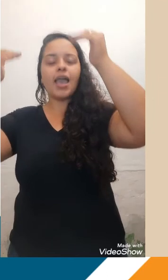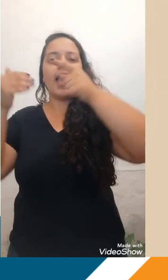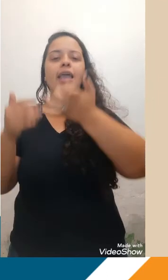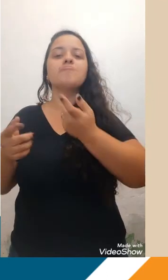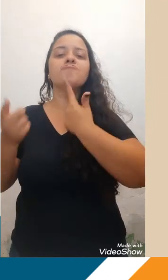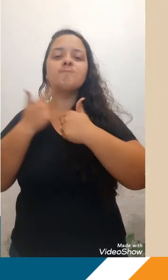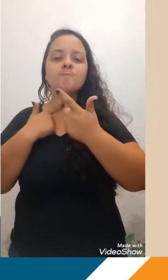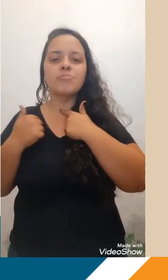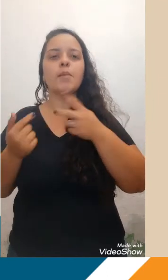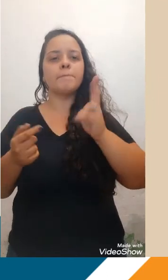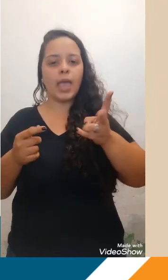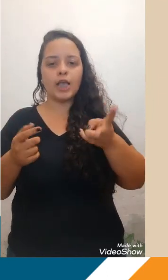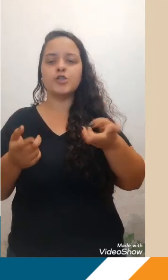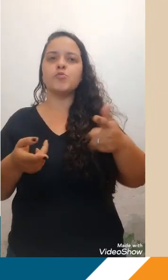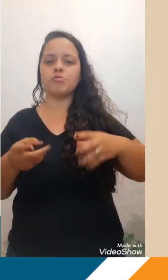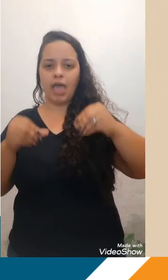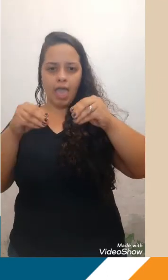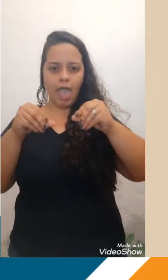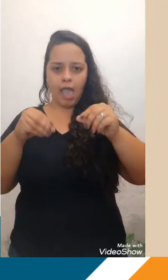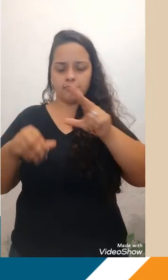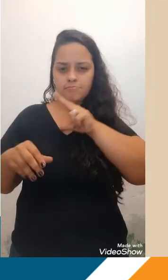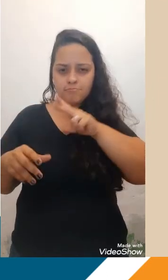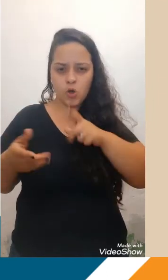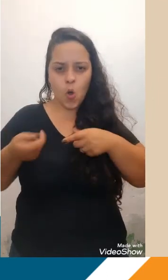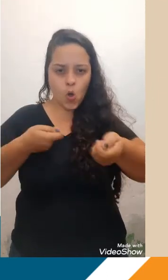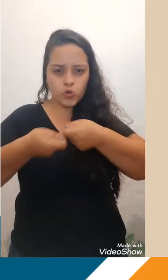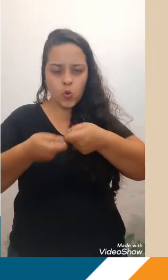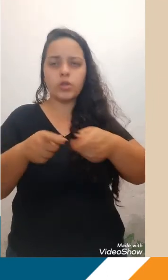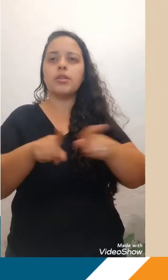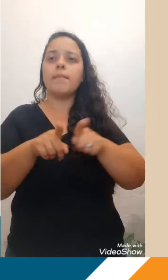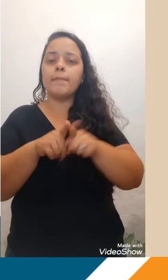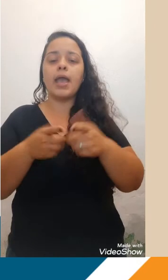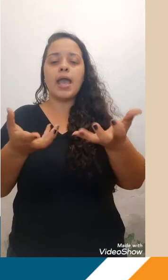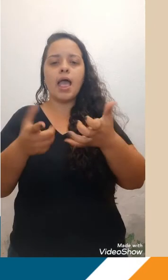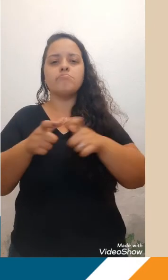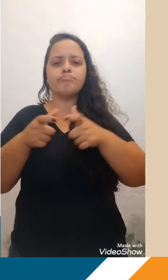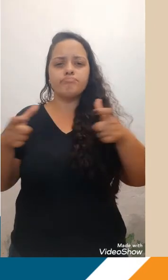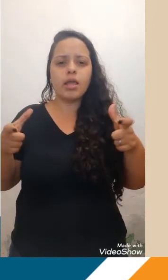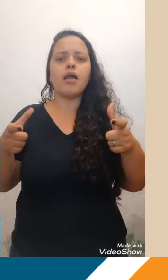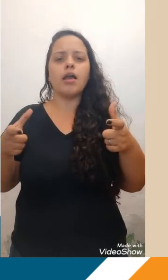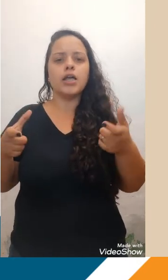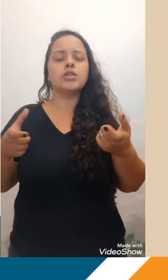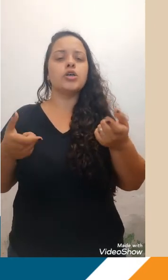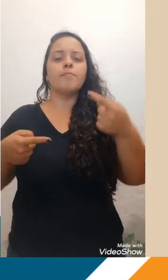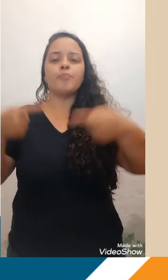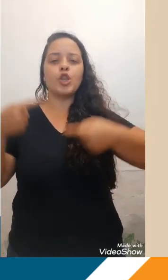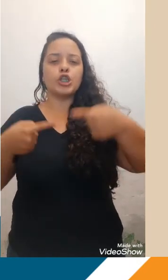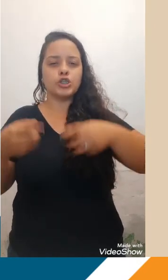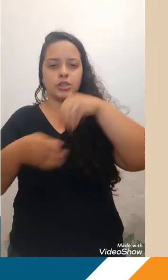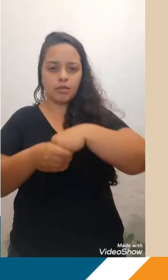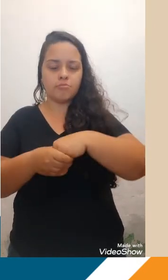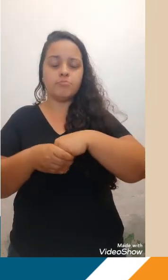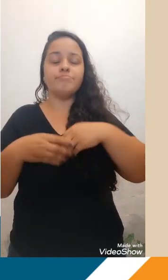não só desejavam manter o seu controle sobre as suas terras, mas, como já sabemos, desejavam ampliar a sua participação na política